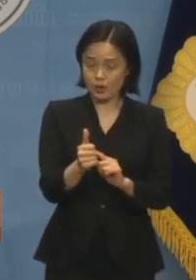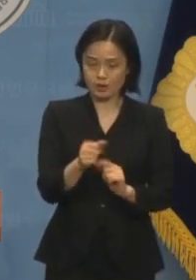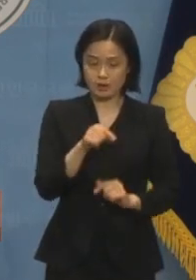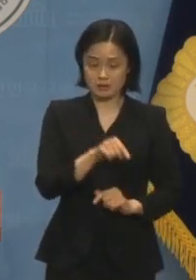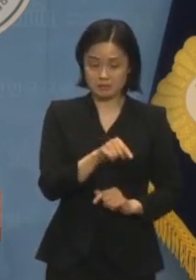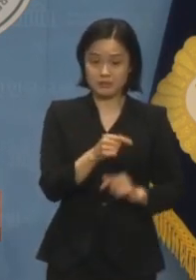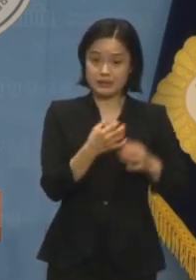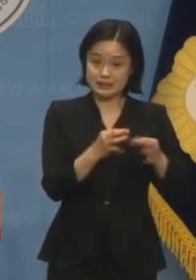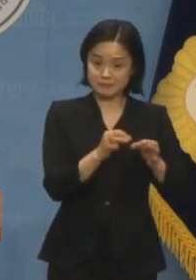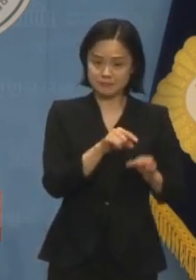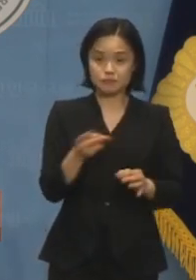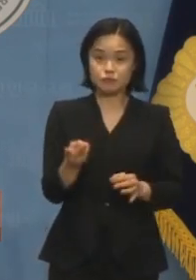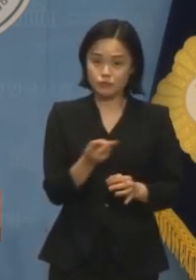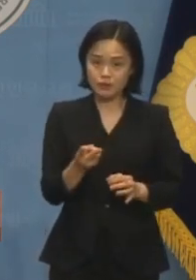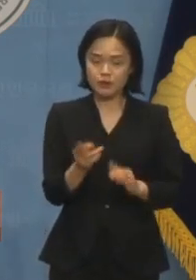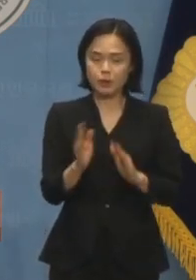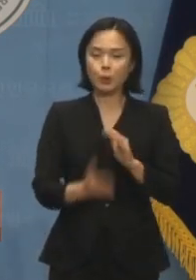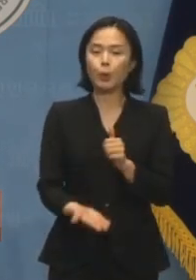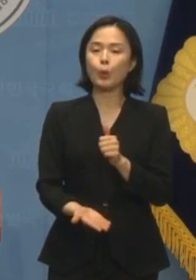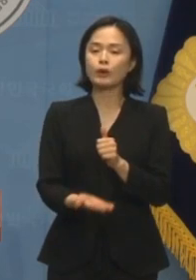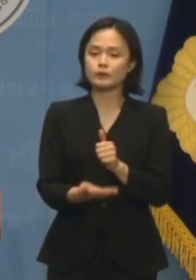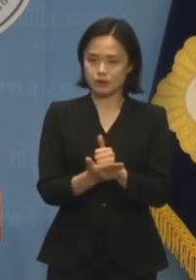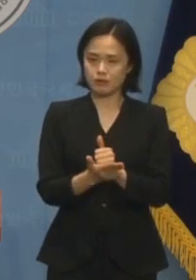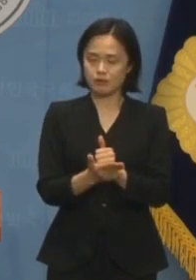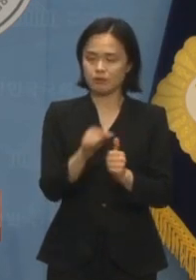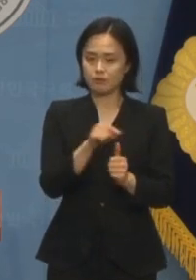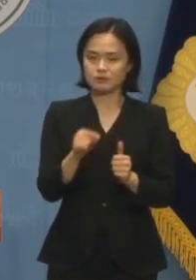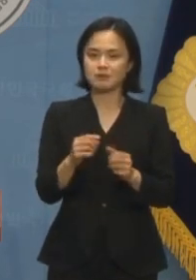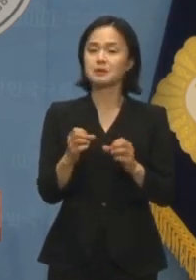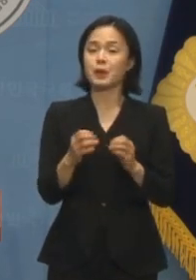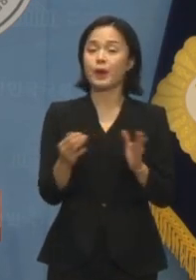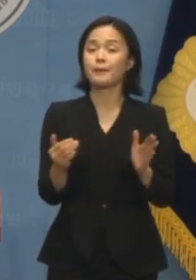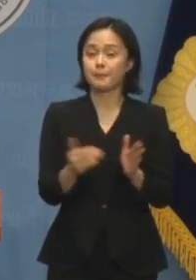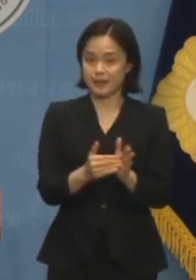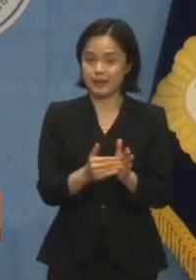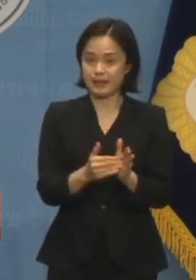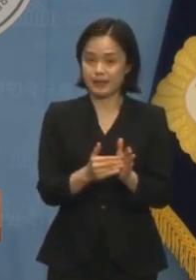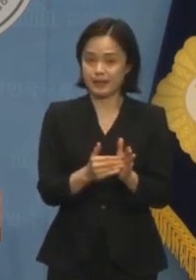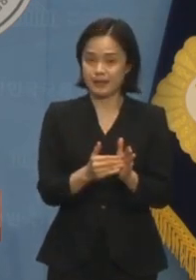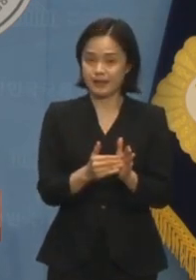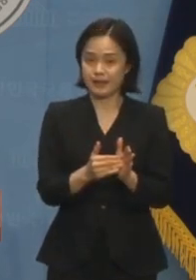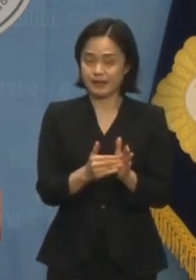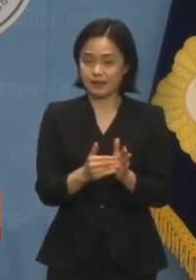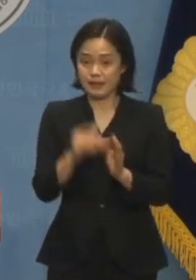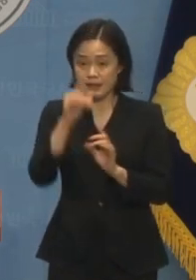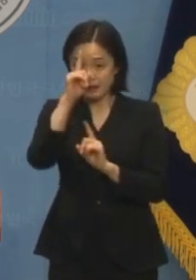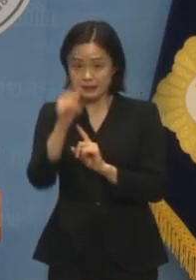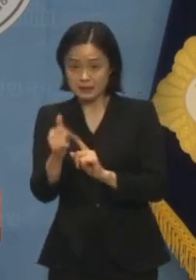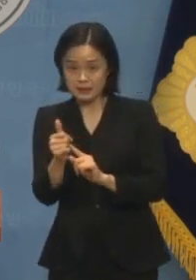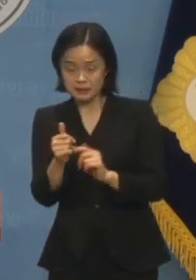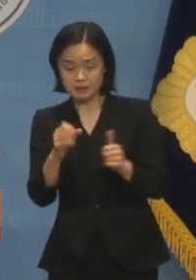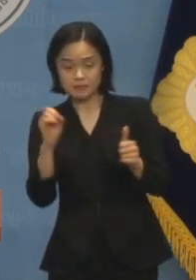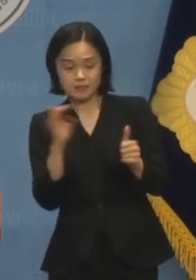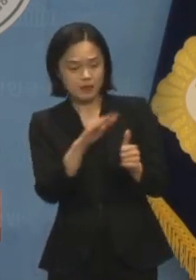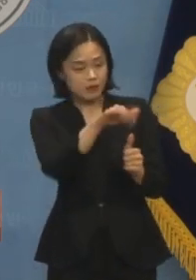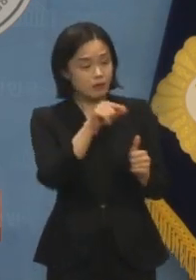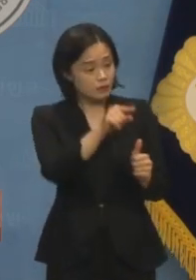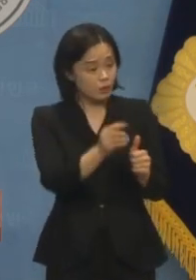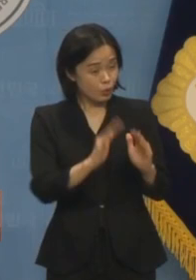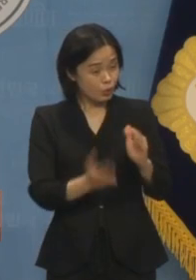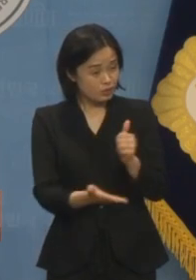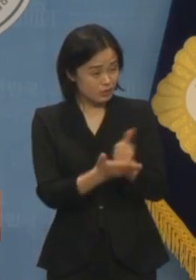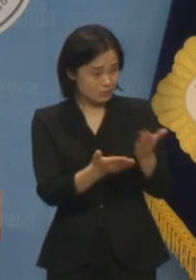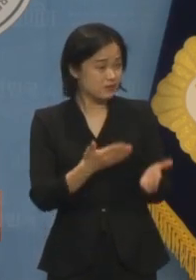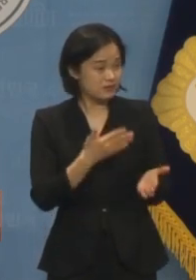상의합니다. 이종호 씨가 이번에 왜 공천 안 주디? 너는 하고 라고 묻자 김규현 변호사는